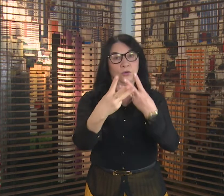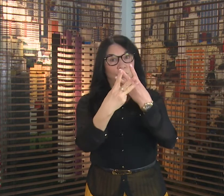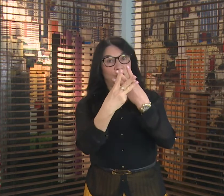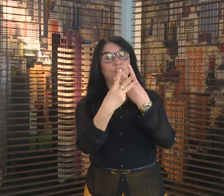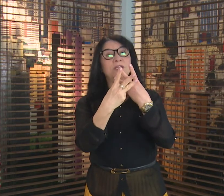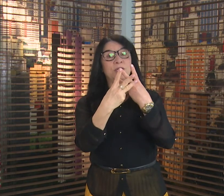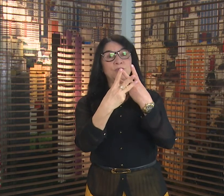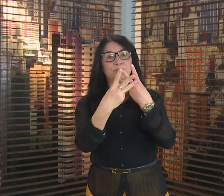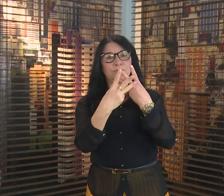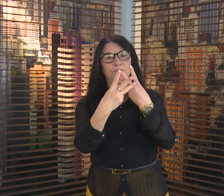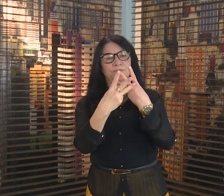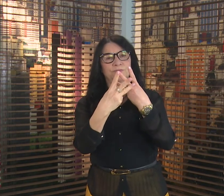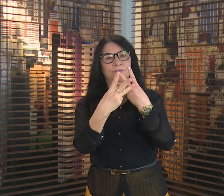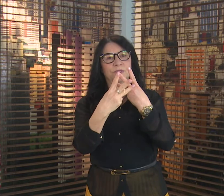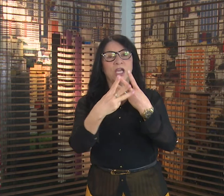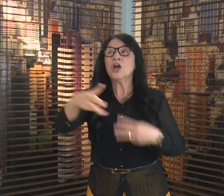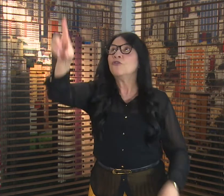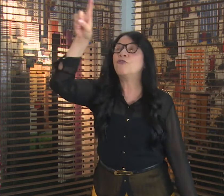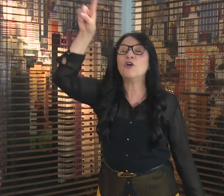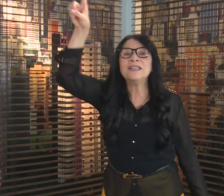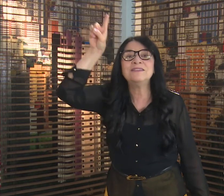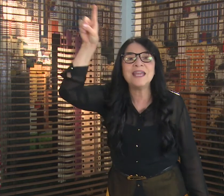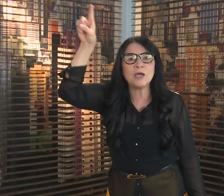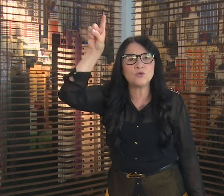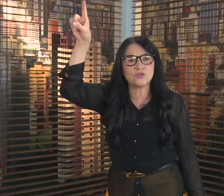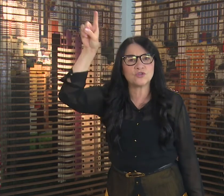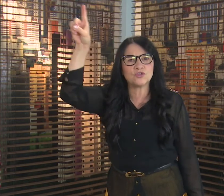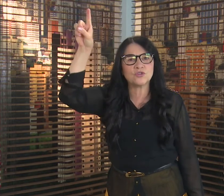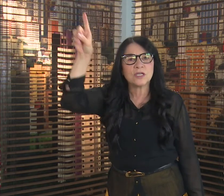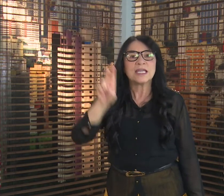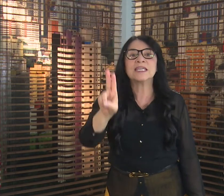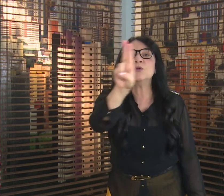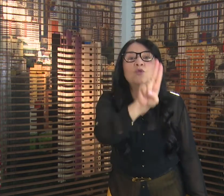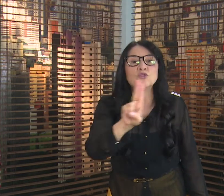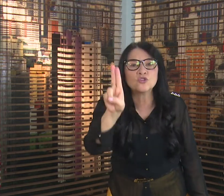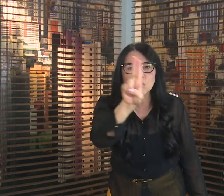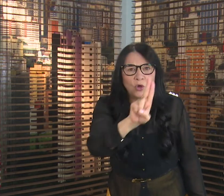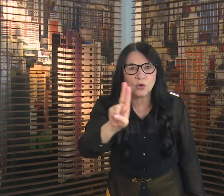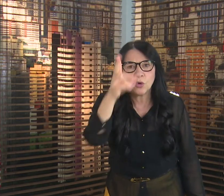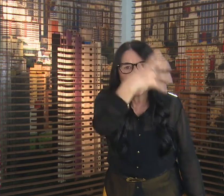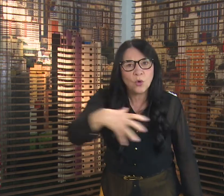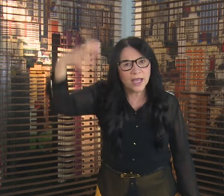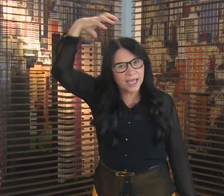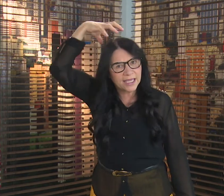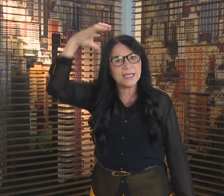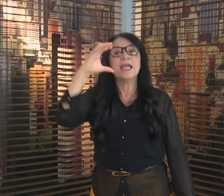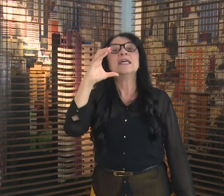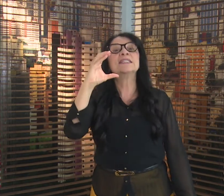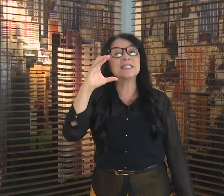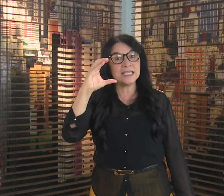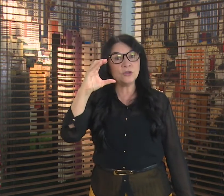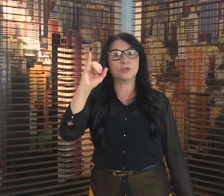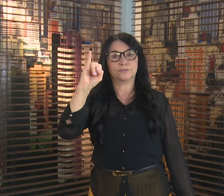os judeus. Foi Deus que usou o rei Ciro